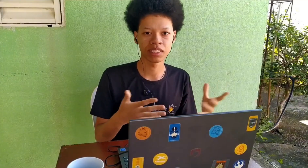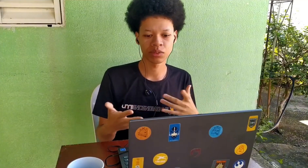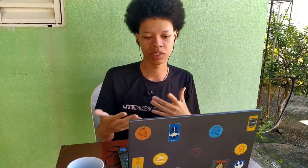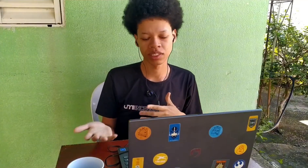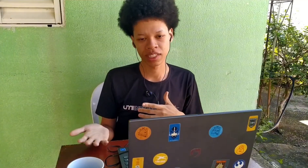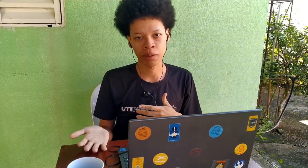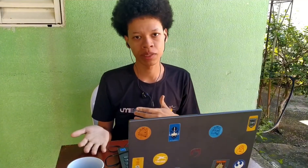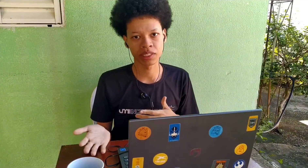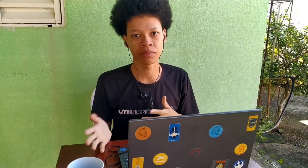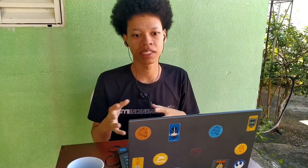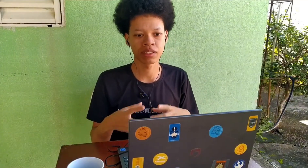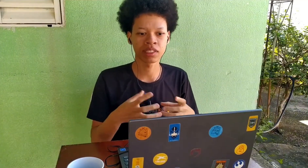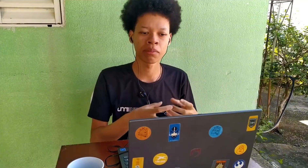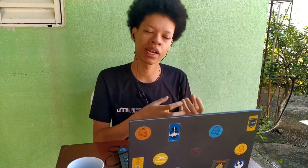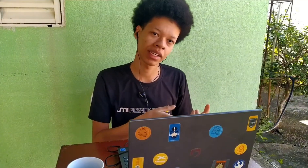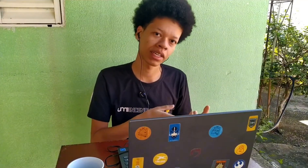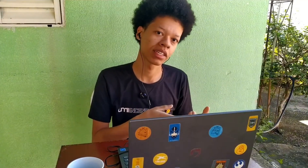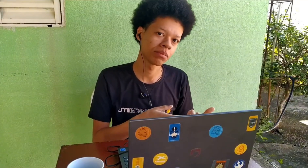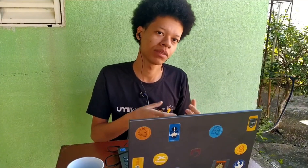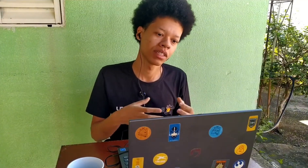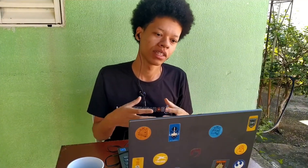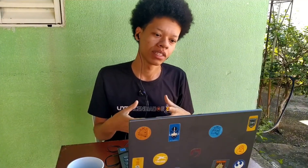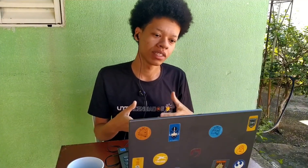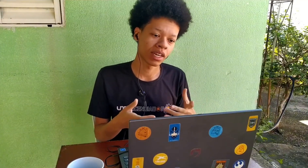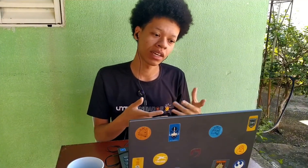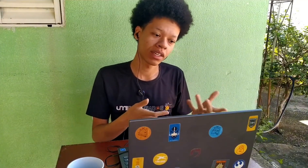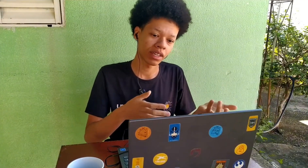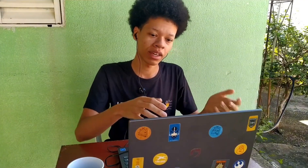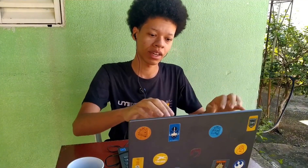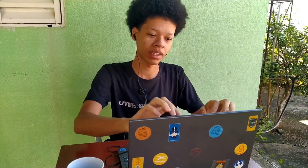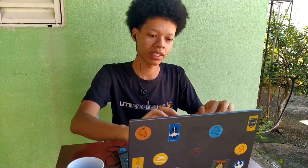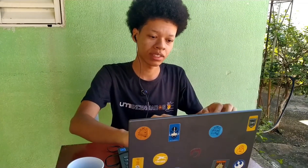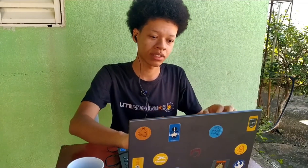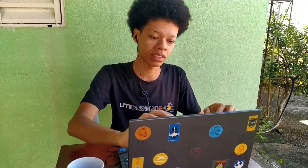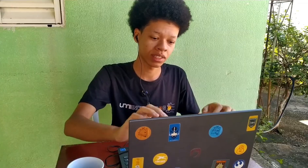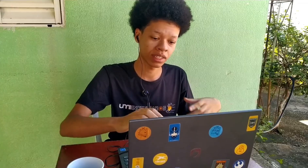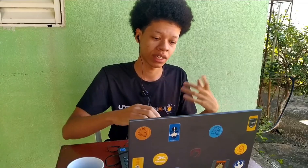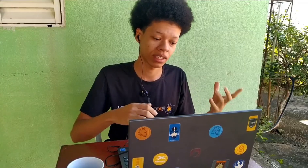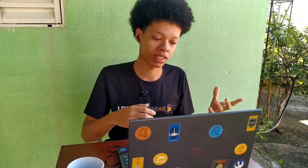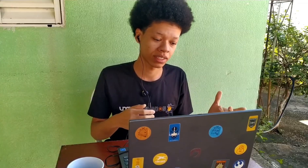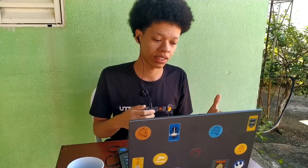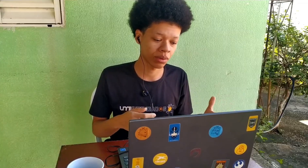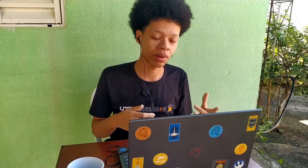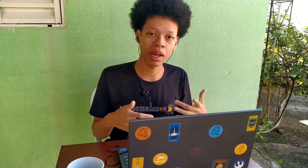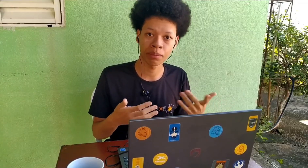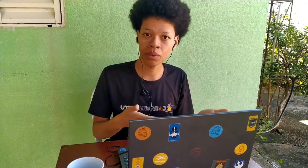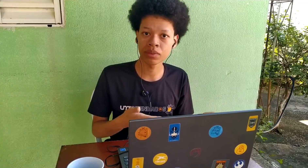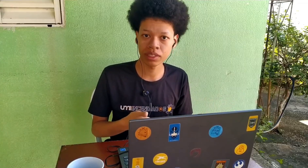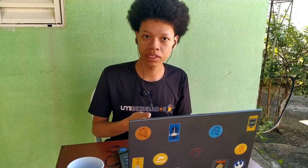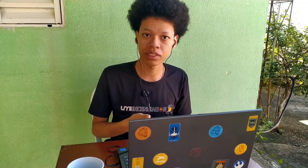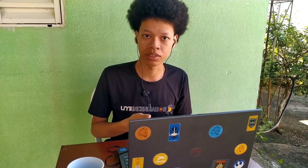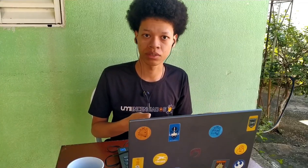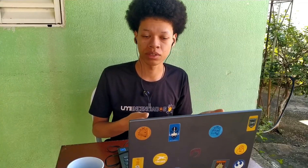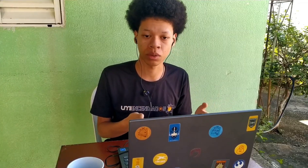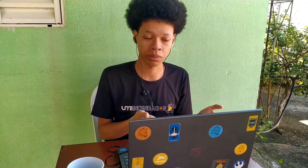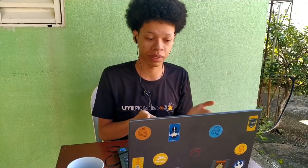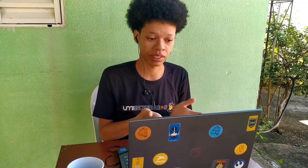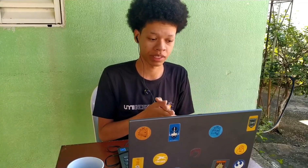os intérpretes precisam trabalhar em equipe. E a questão é por conta disso, questão